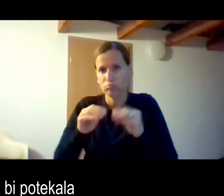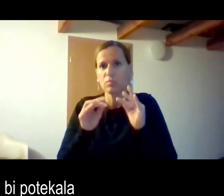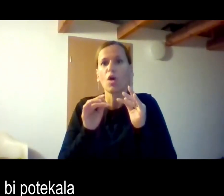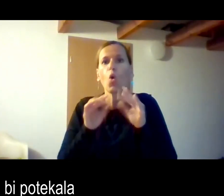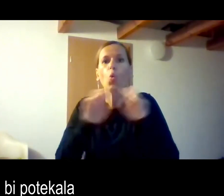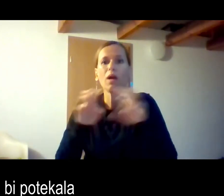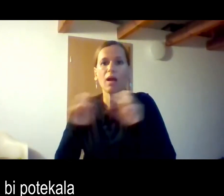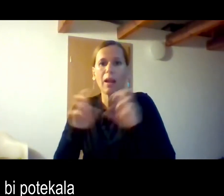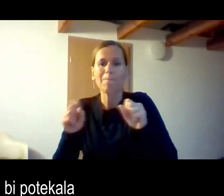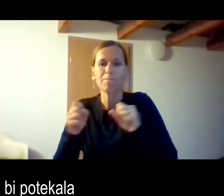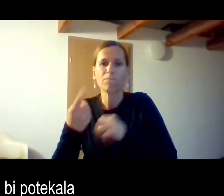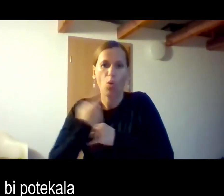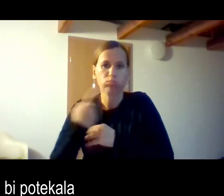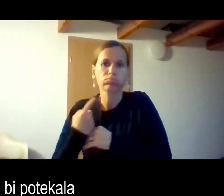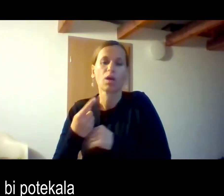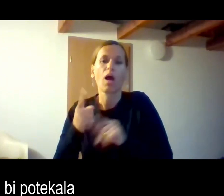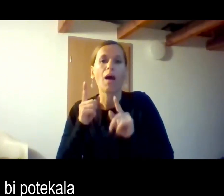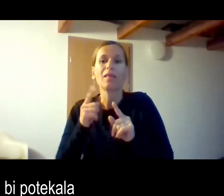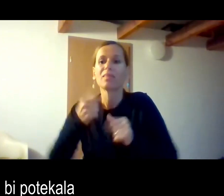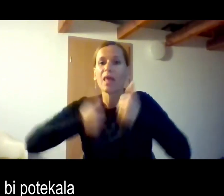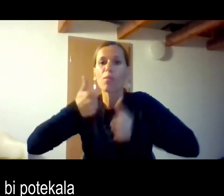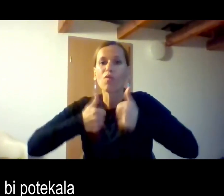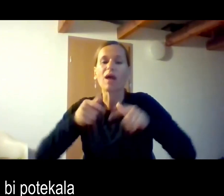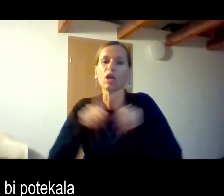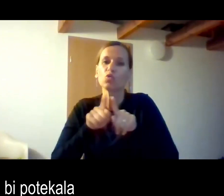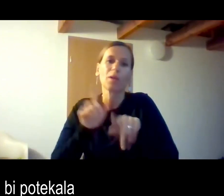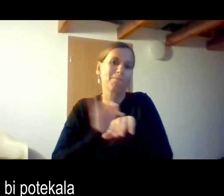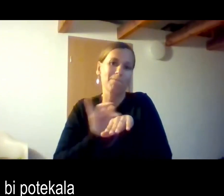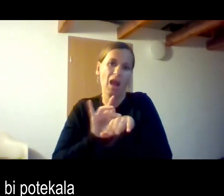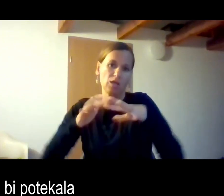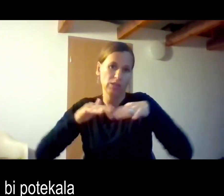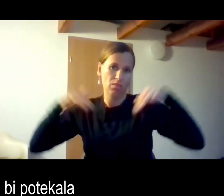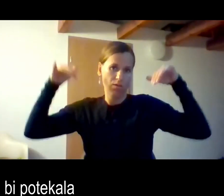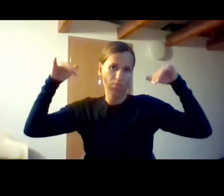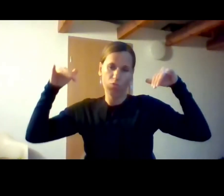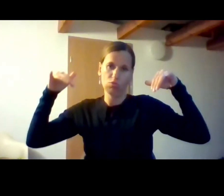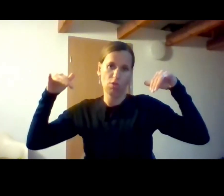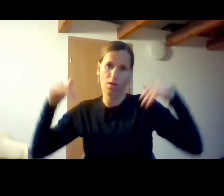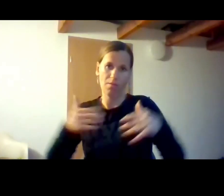tekmovanje pa bi potekala pod, praznimi tribunami.